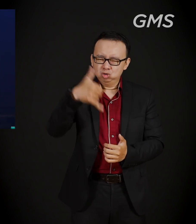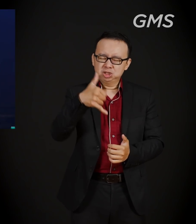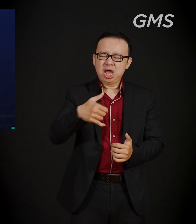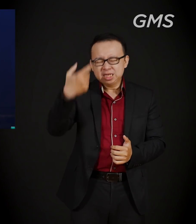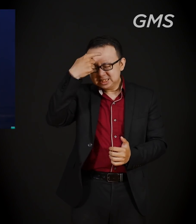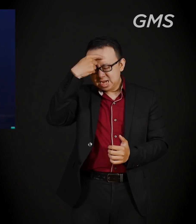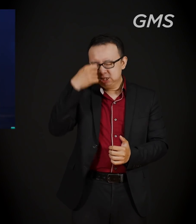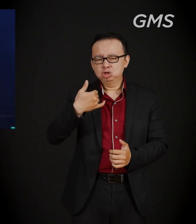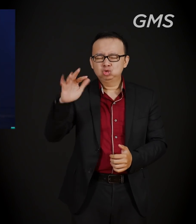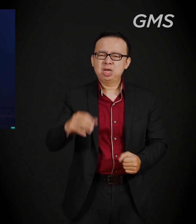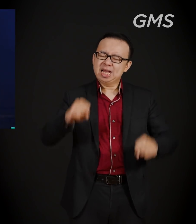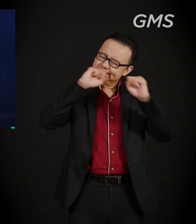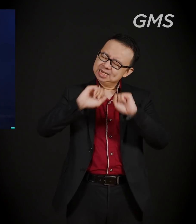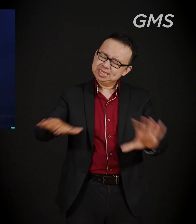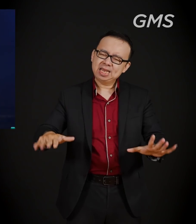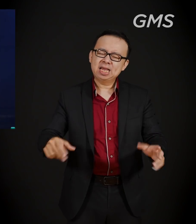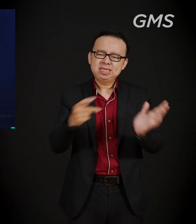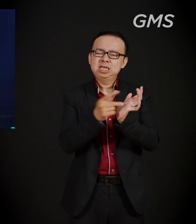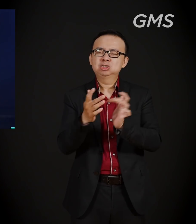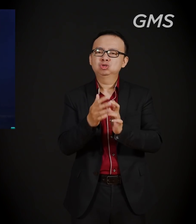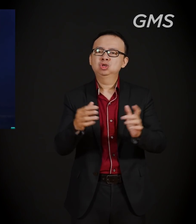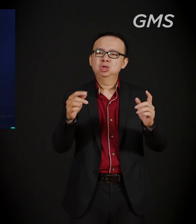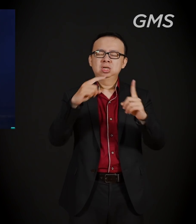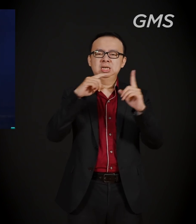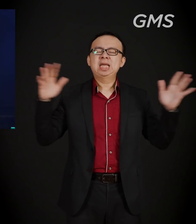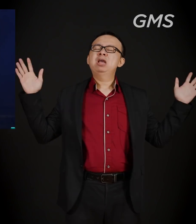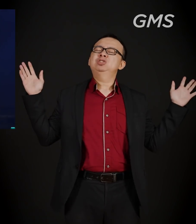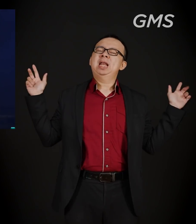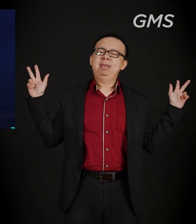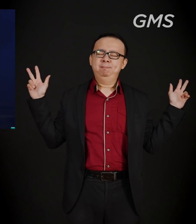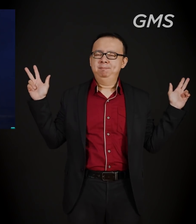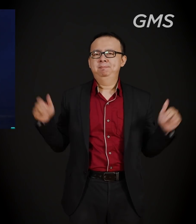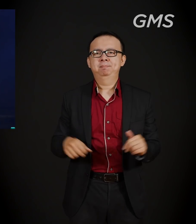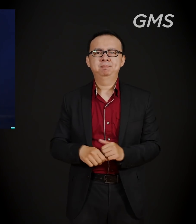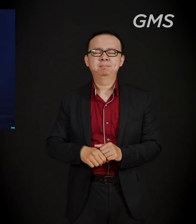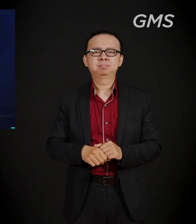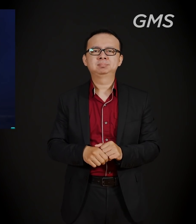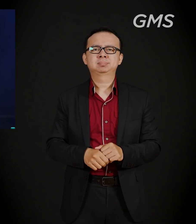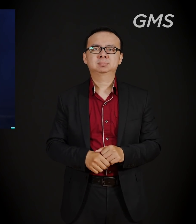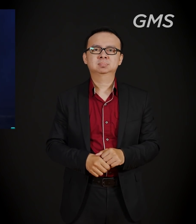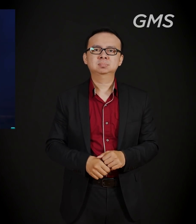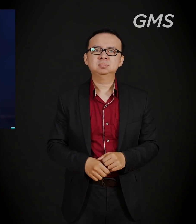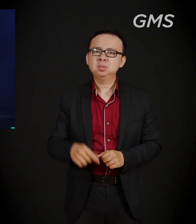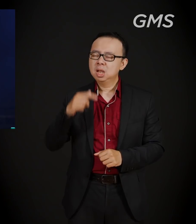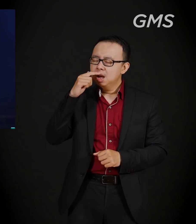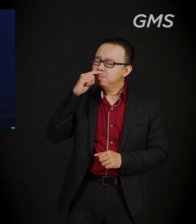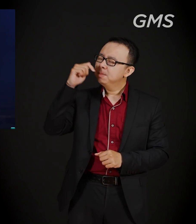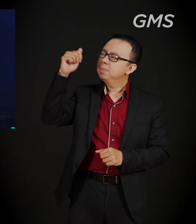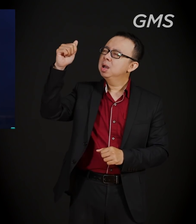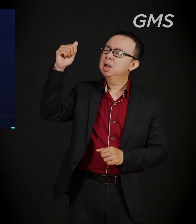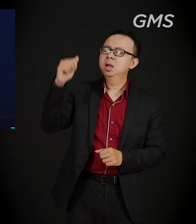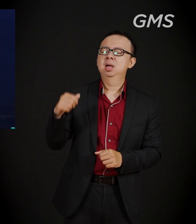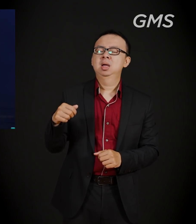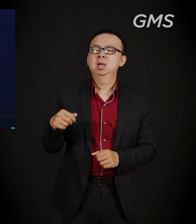penderitaan. Sudah diselesaikan Yesus dan kayu salib. Tinggal kita imani. Kita tahu baginya tidak perkara yang mustahil. Bapa, kami topang hambamu di tempat